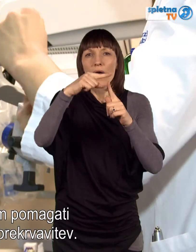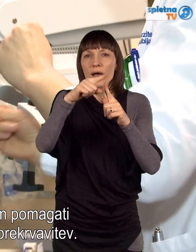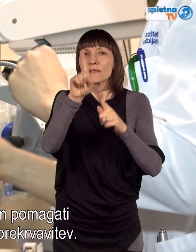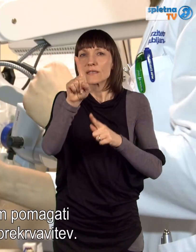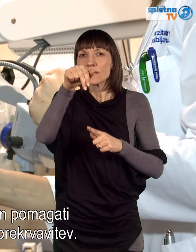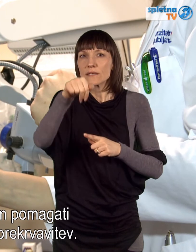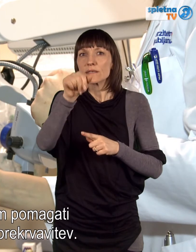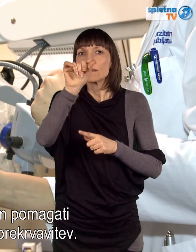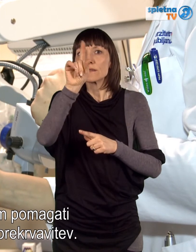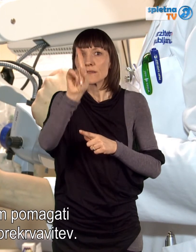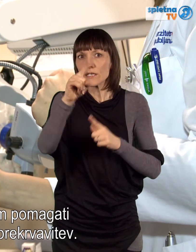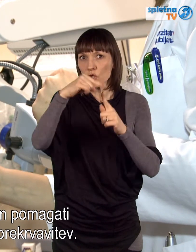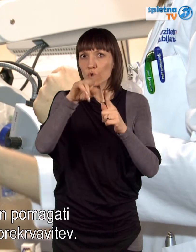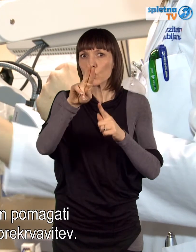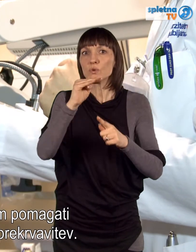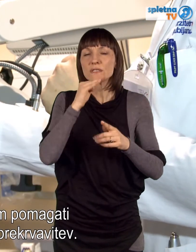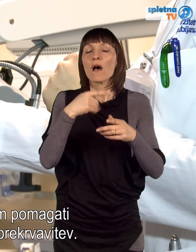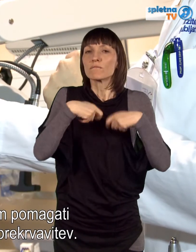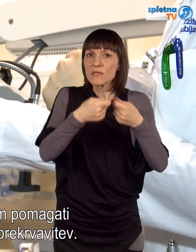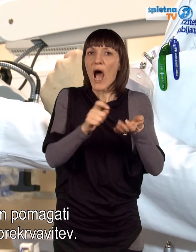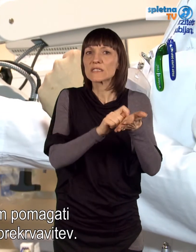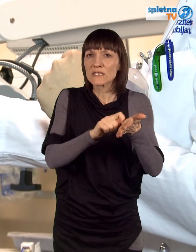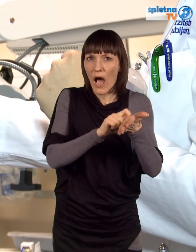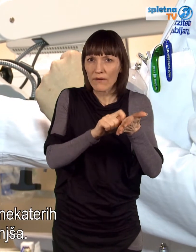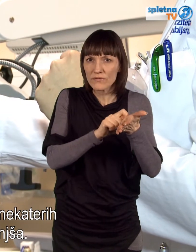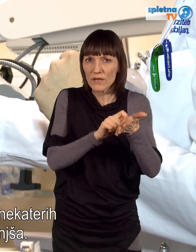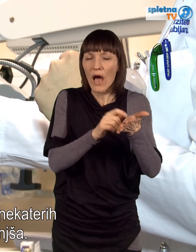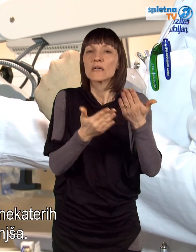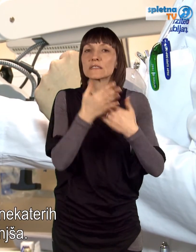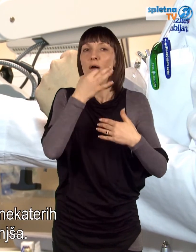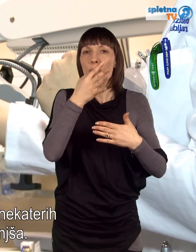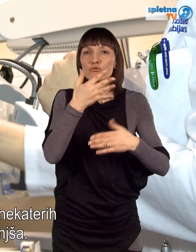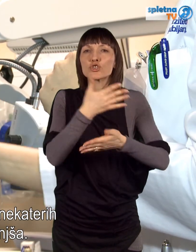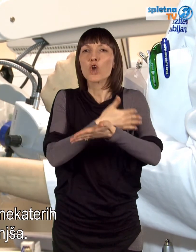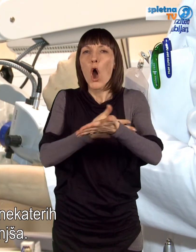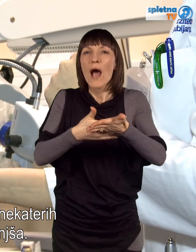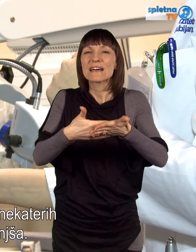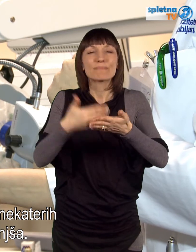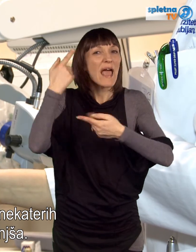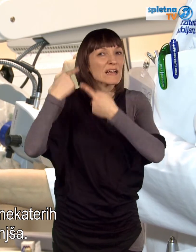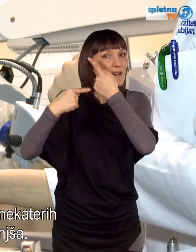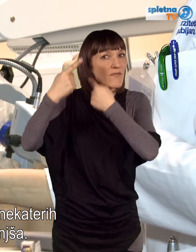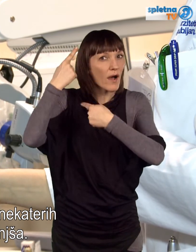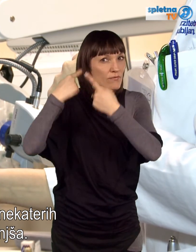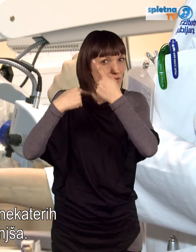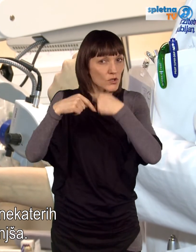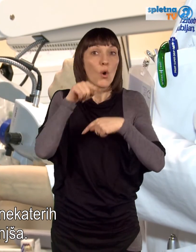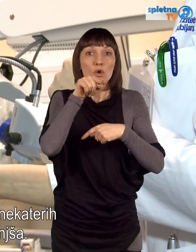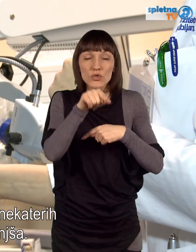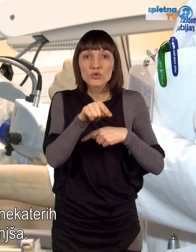z zdravili, ki izboljšajo prekrvavitev. S tem se tinitus